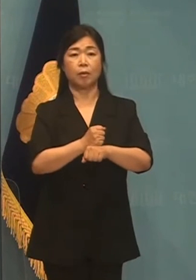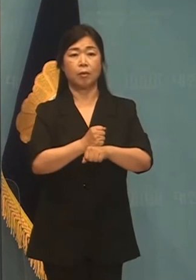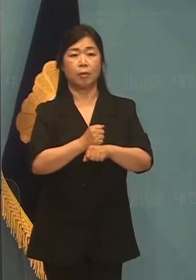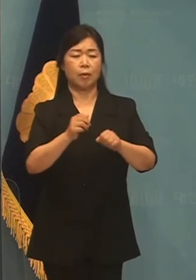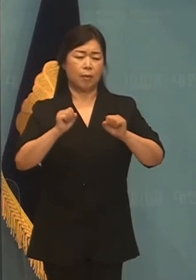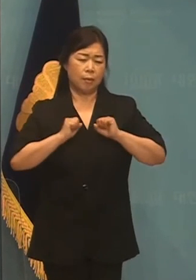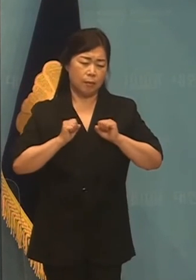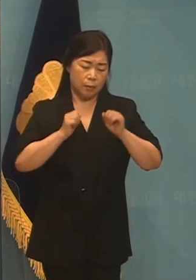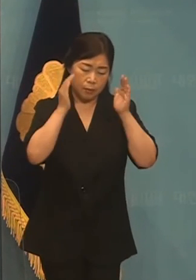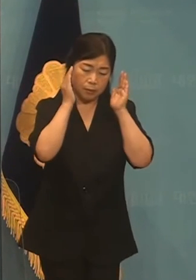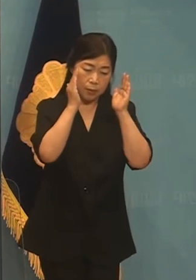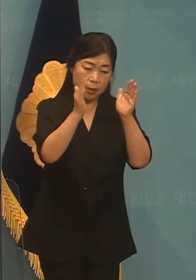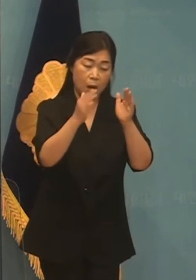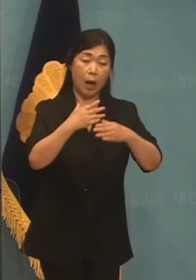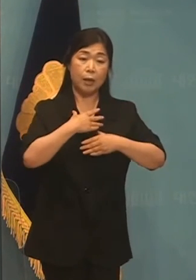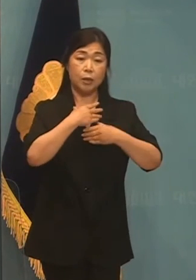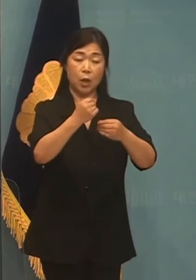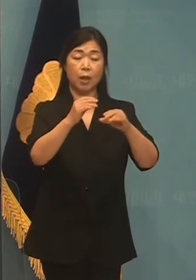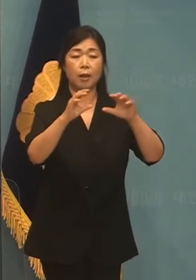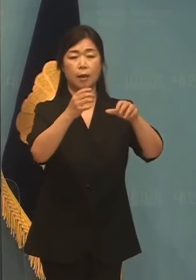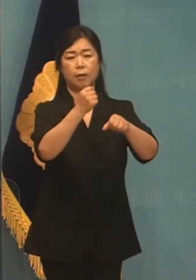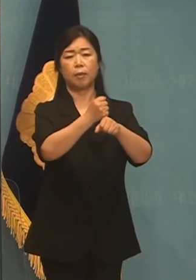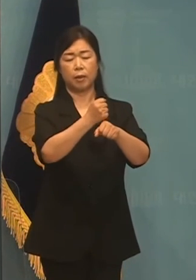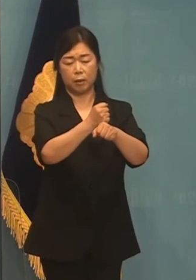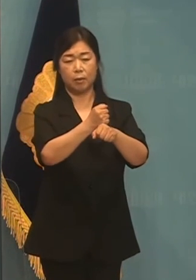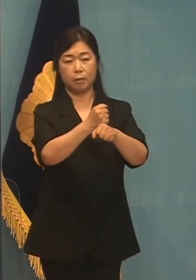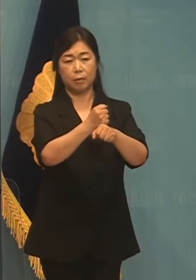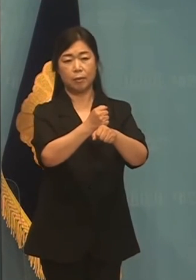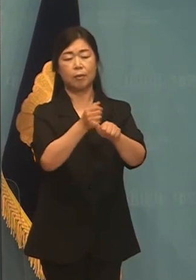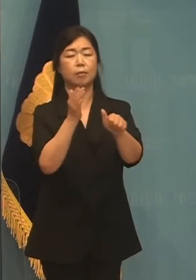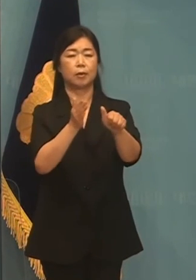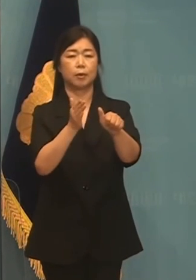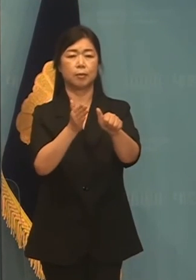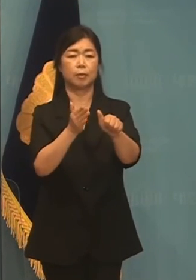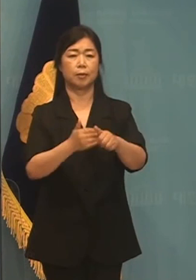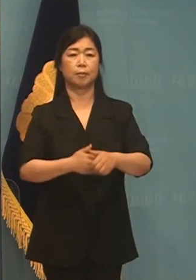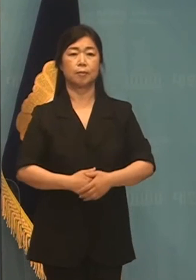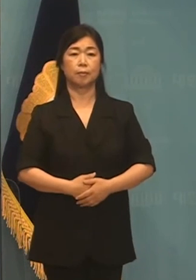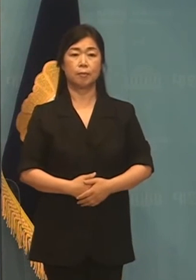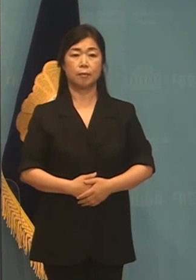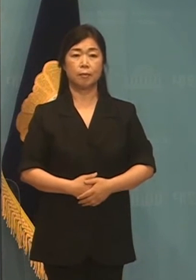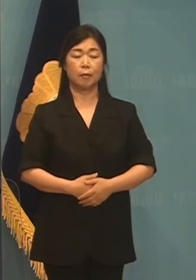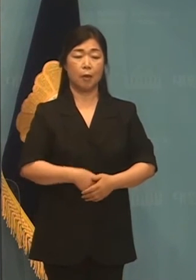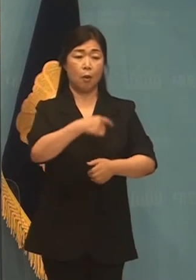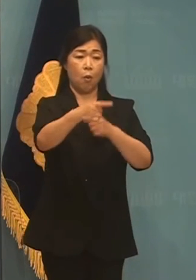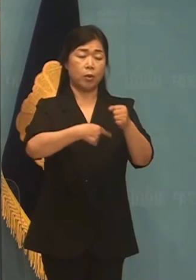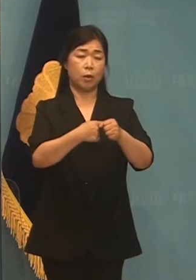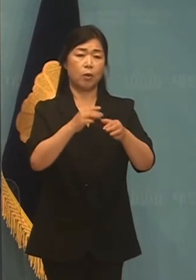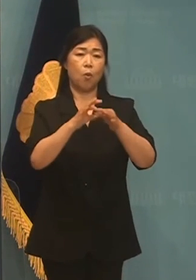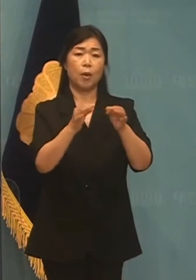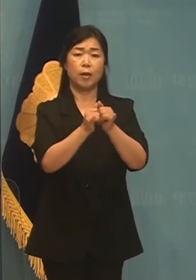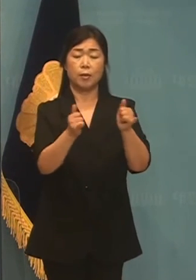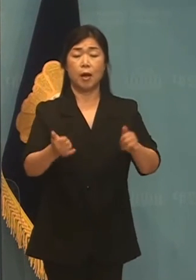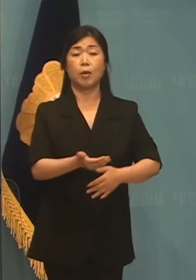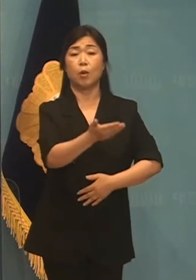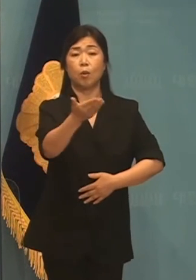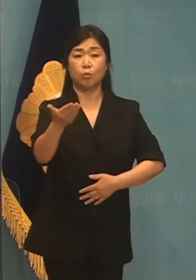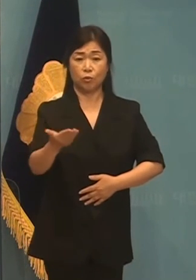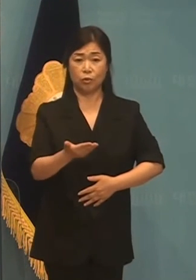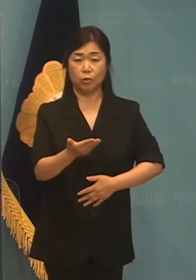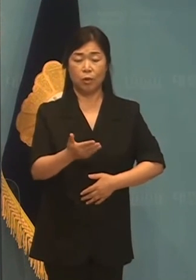공부에 매진해서 안전한 나라를 만들어 주십시오. 원전 관계자